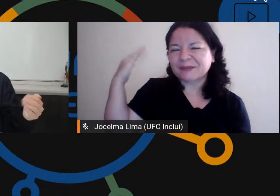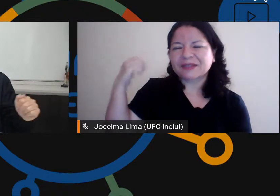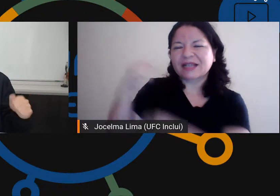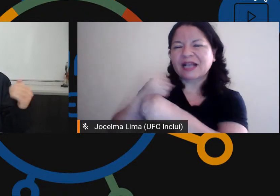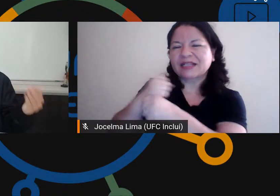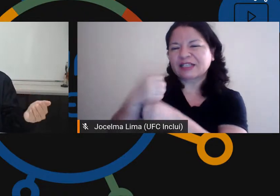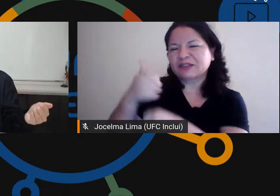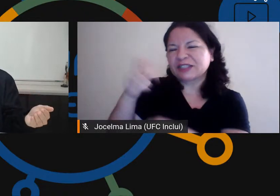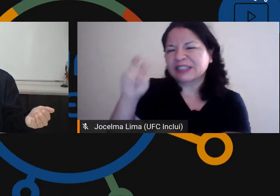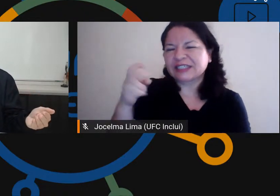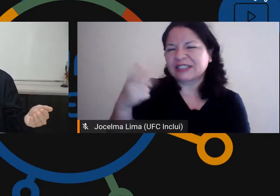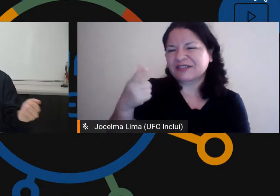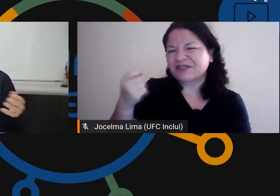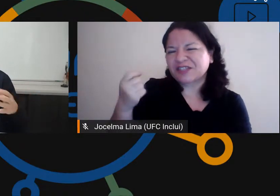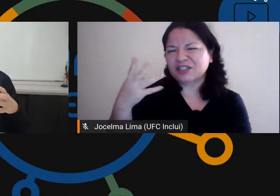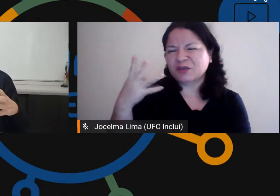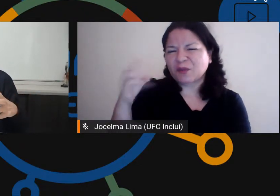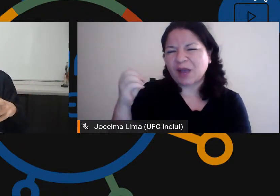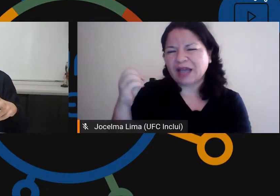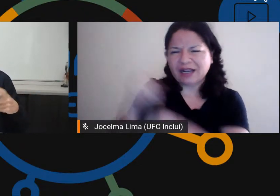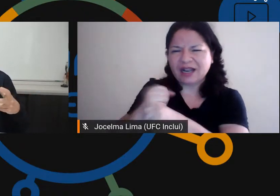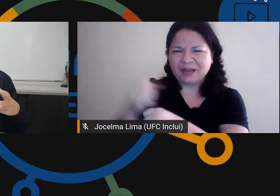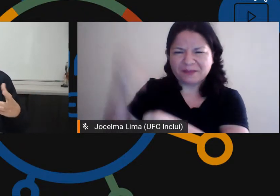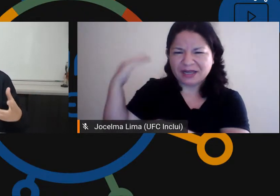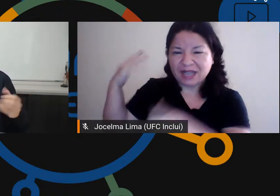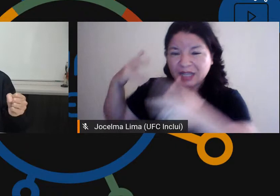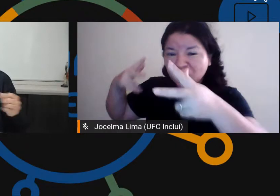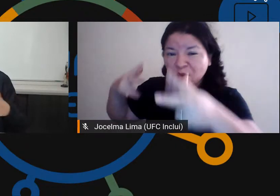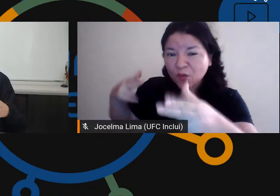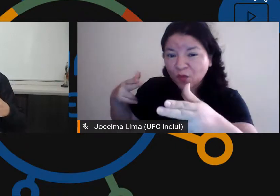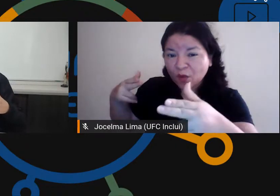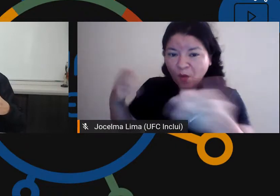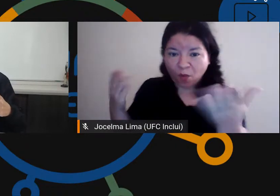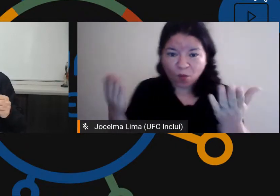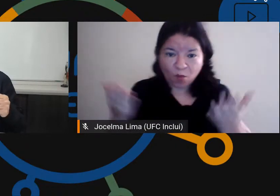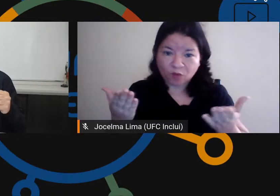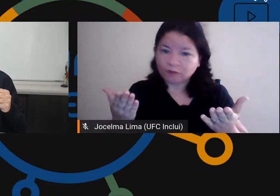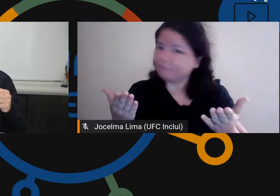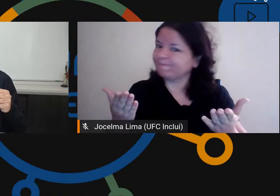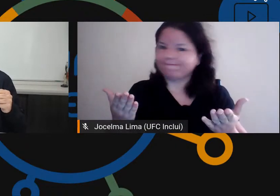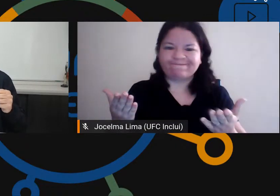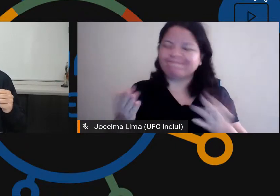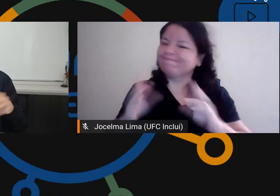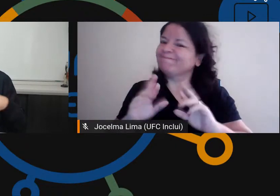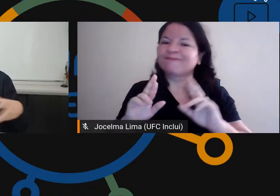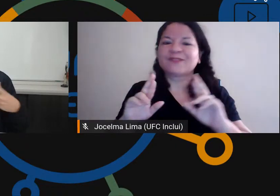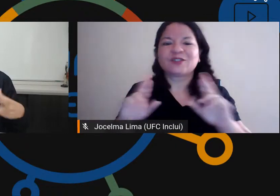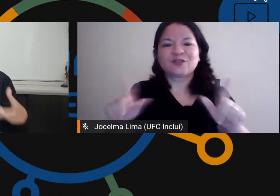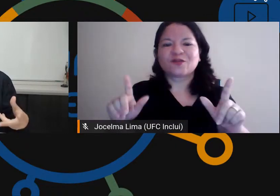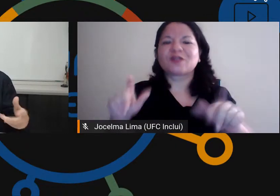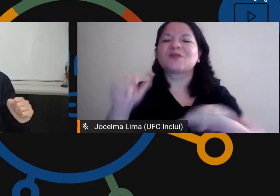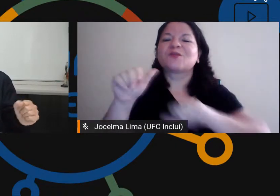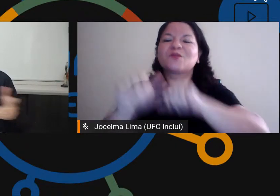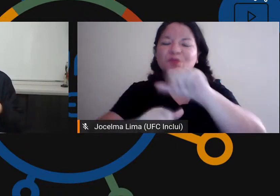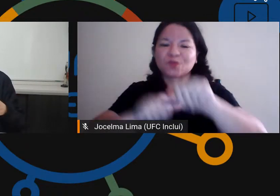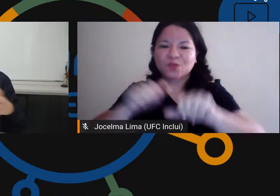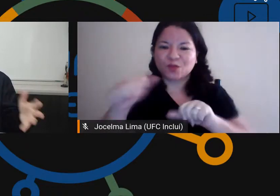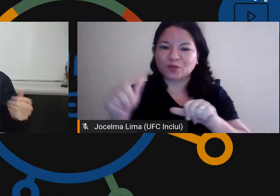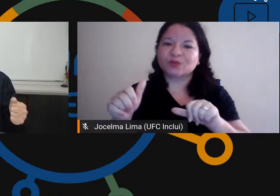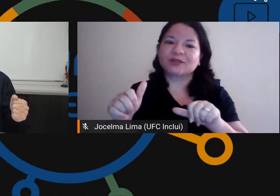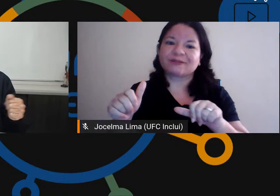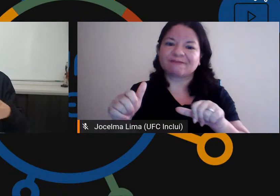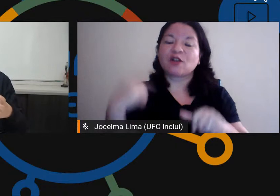muito menos há 40 ou 50 anos atrás. Algumas coisas mudam, o público muda, né? E os veículos mudam. Então, nós